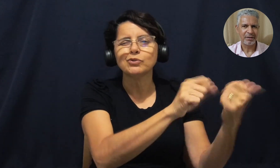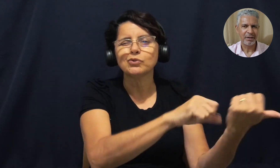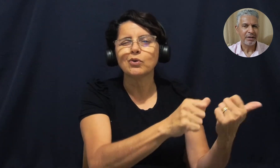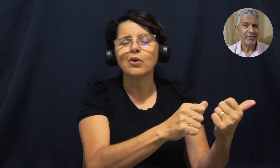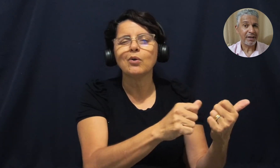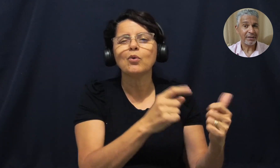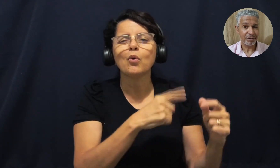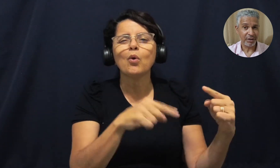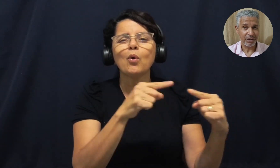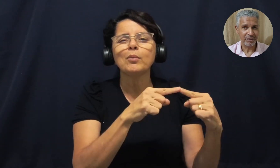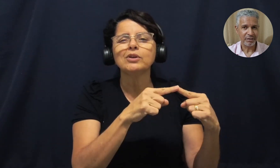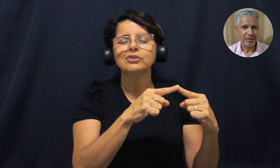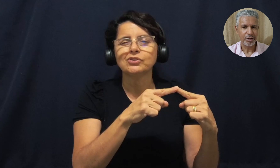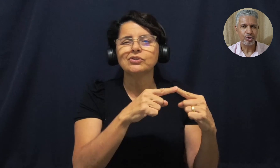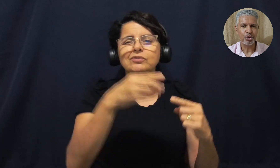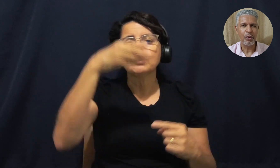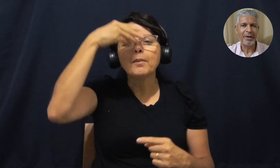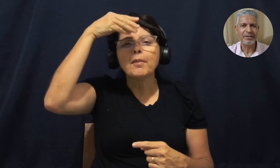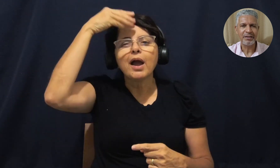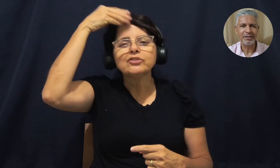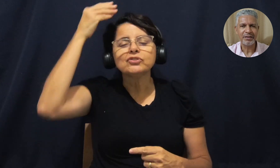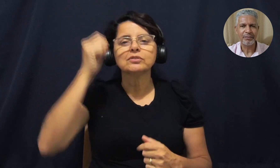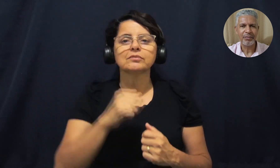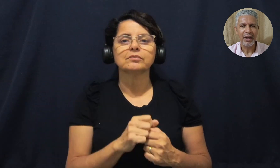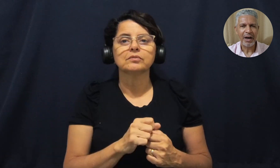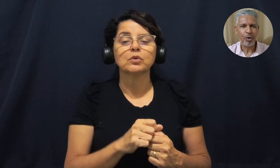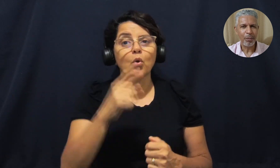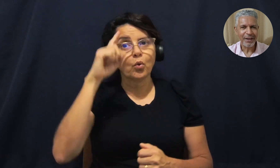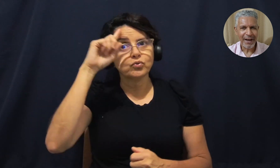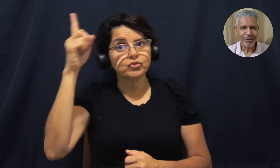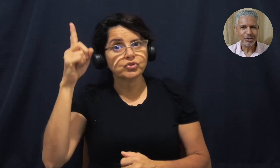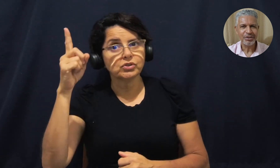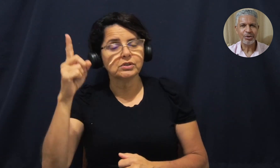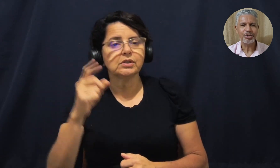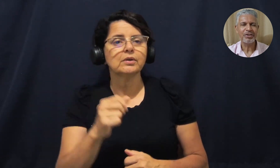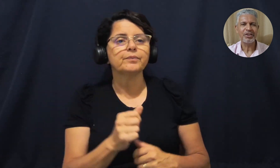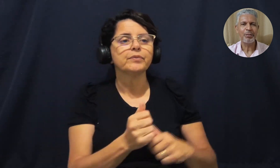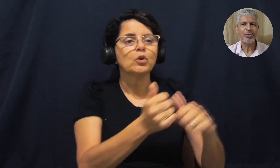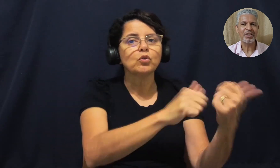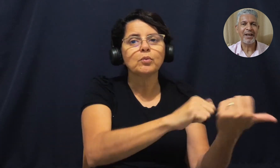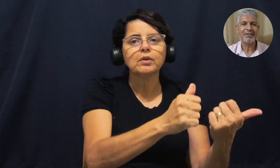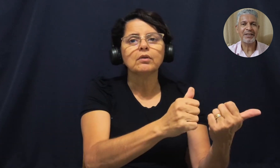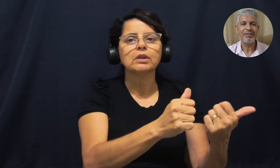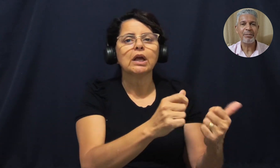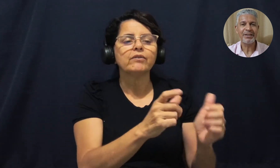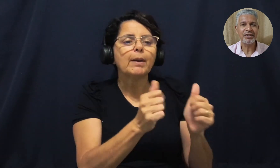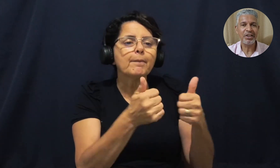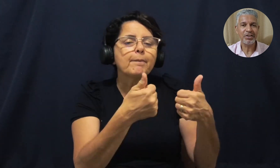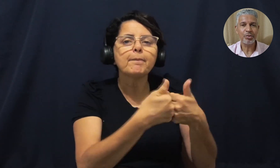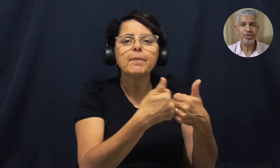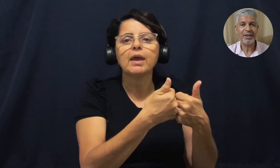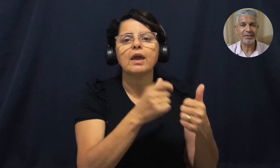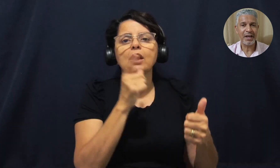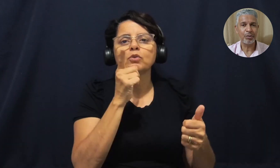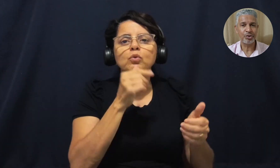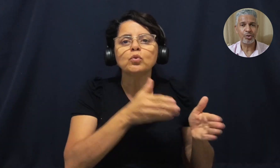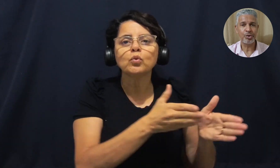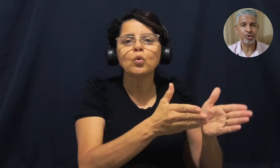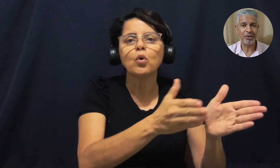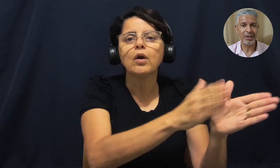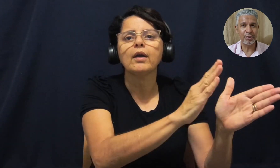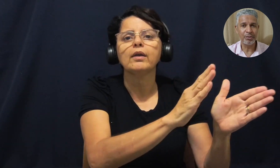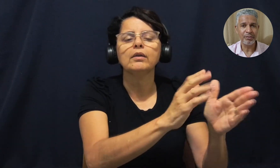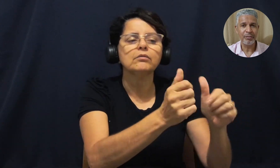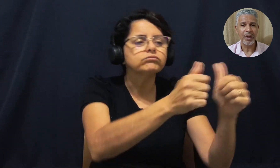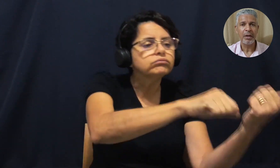batizadas. Certa vez, João Batista, acompanhado de seus discípulos, realizava batismos nas águas do